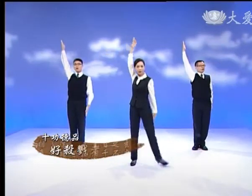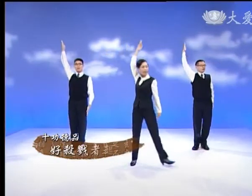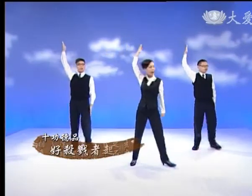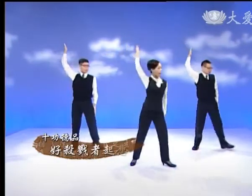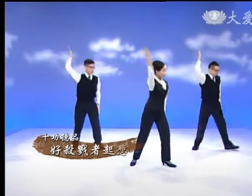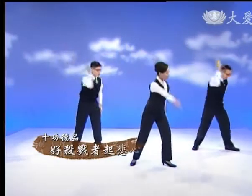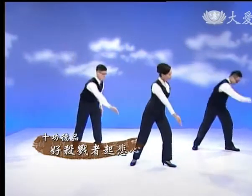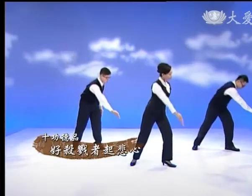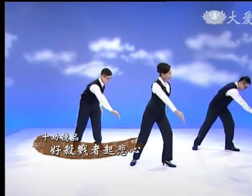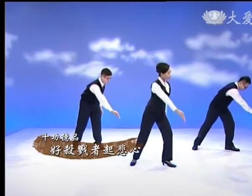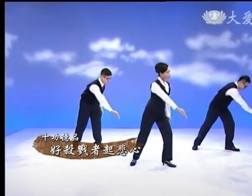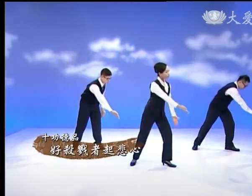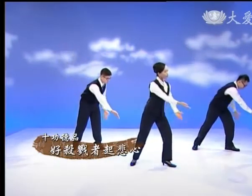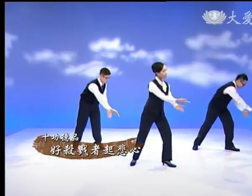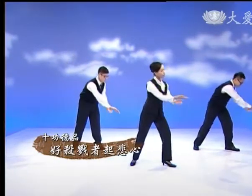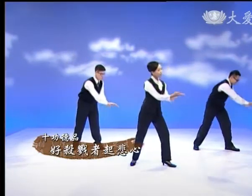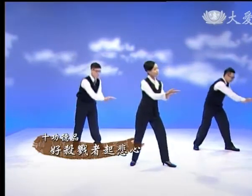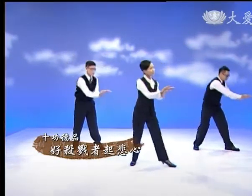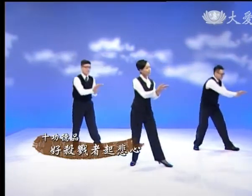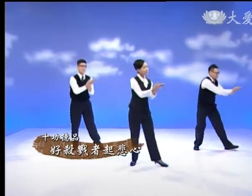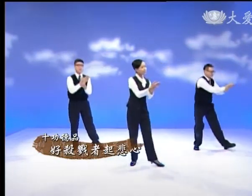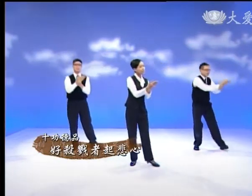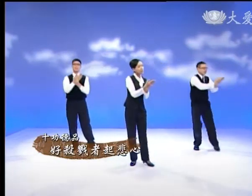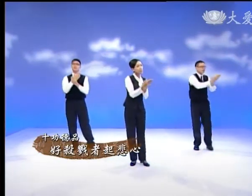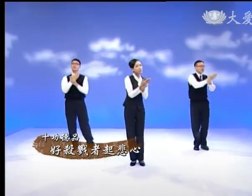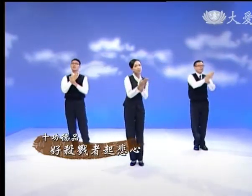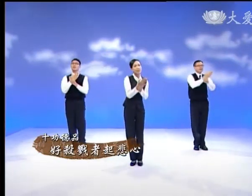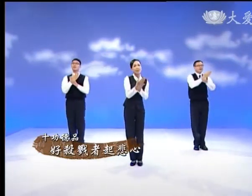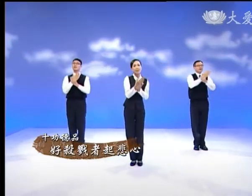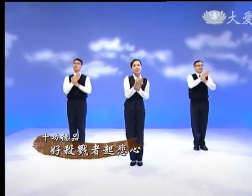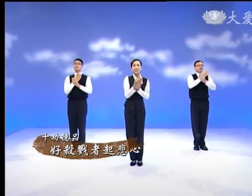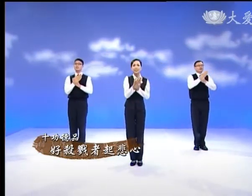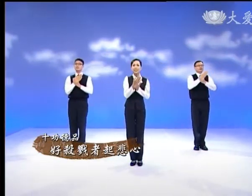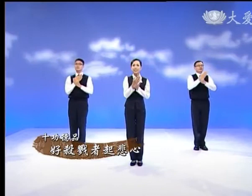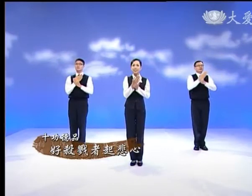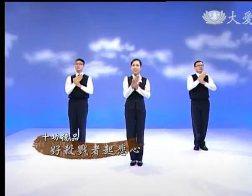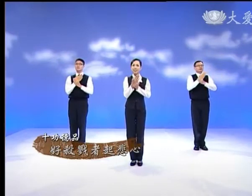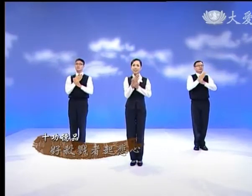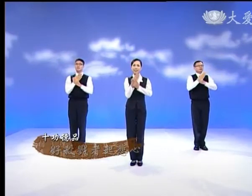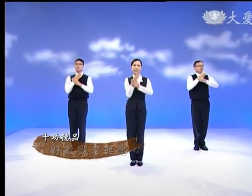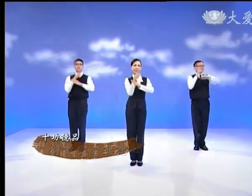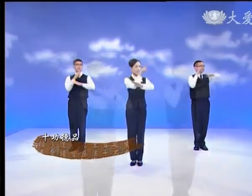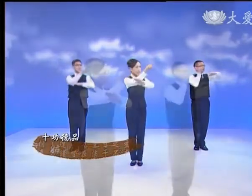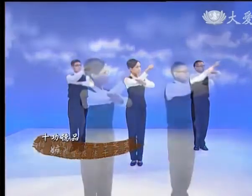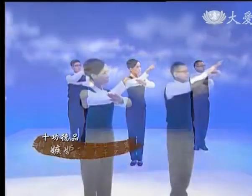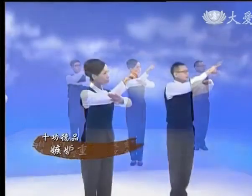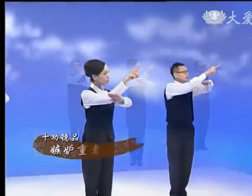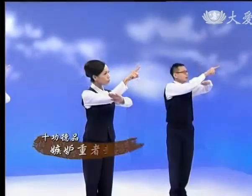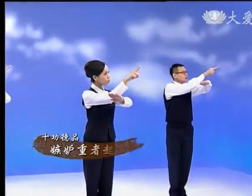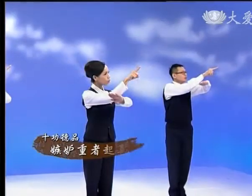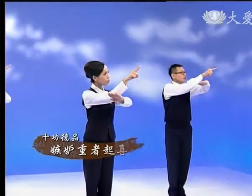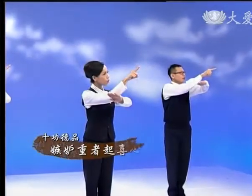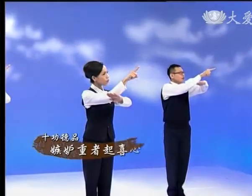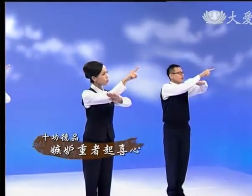杀戮者起悲心，嫉妒中